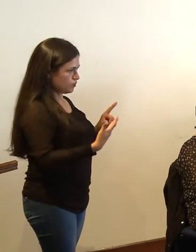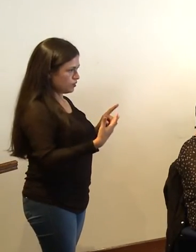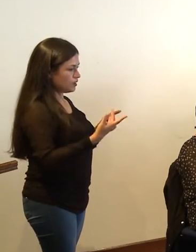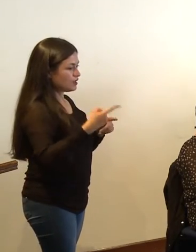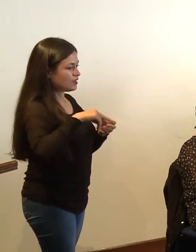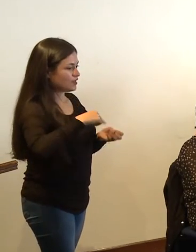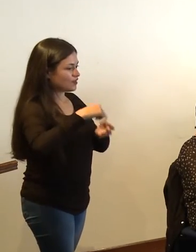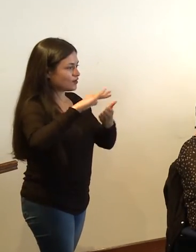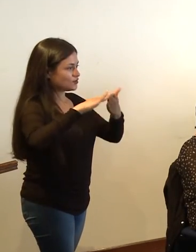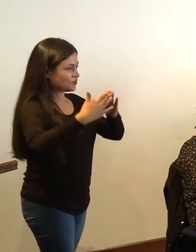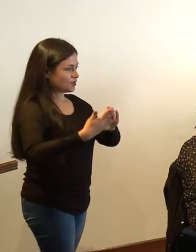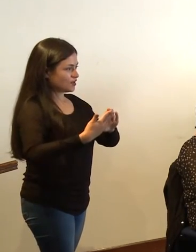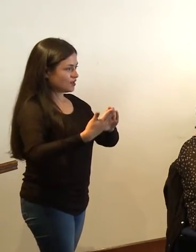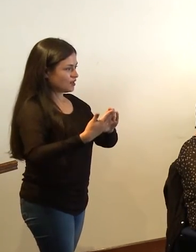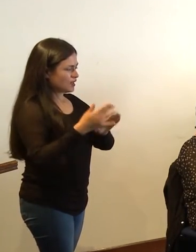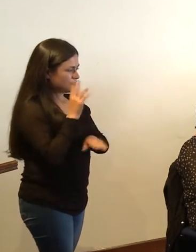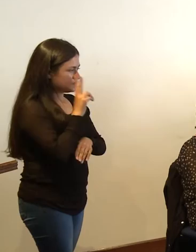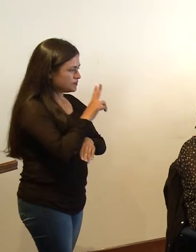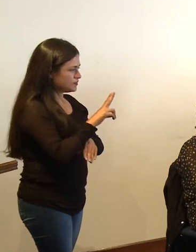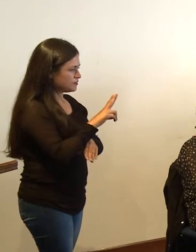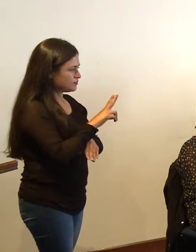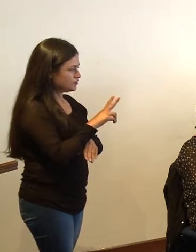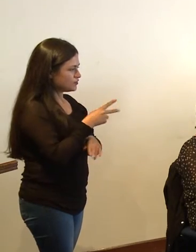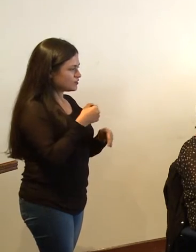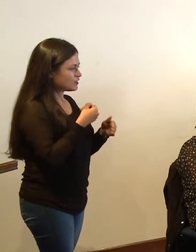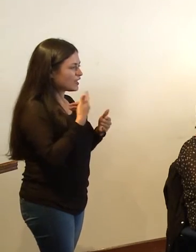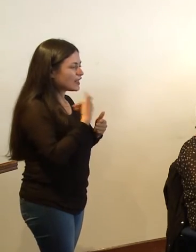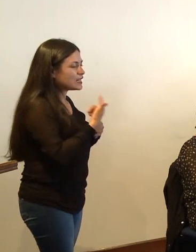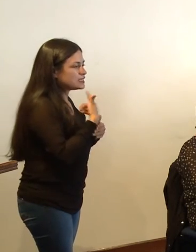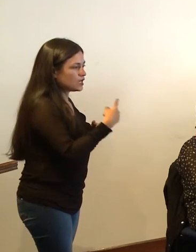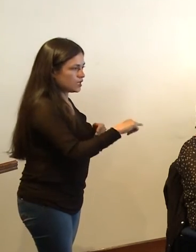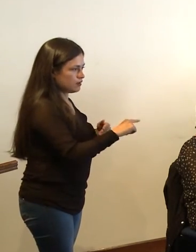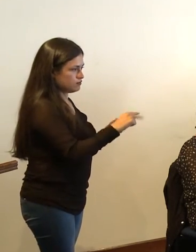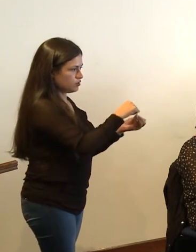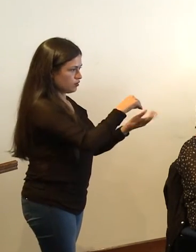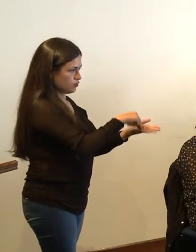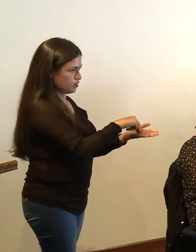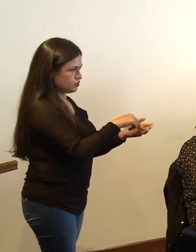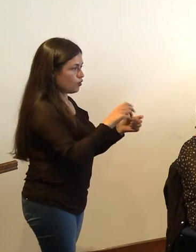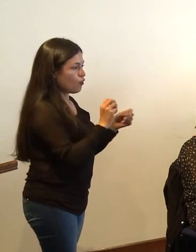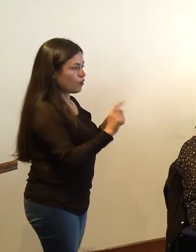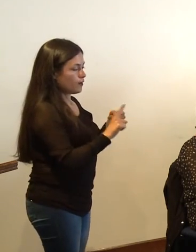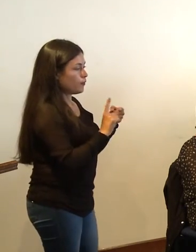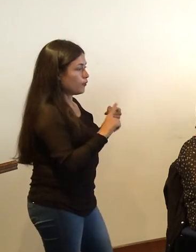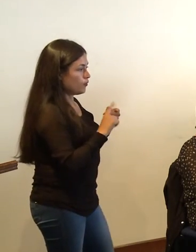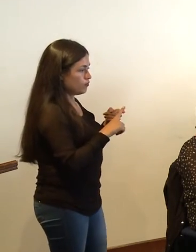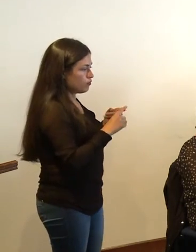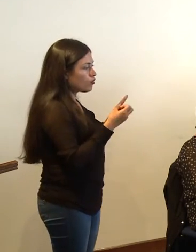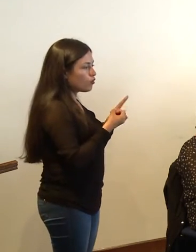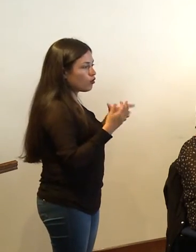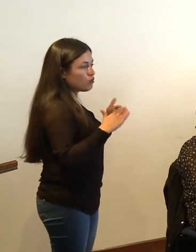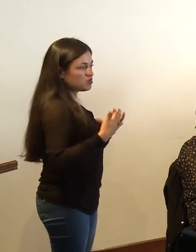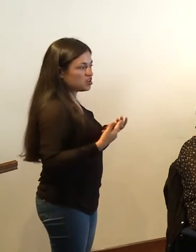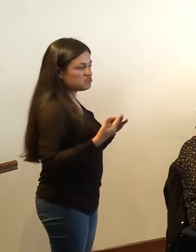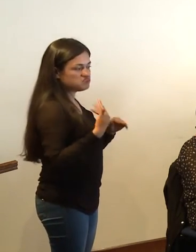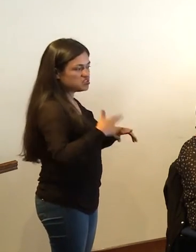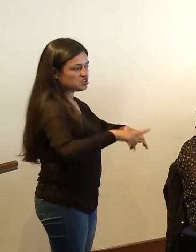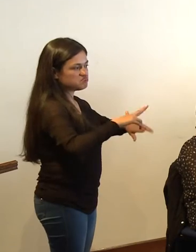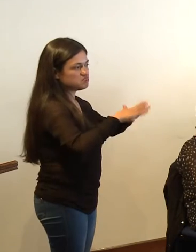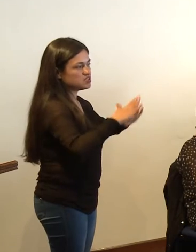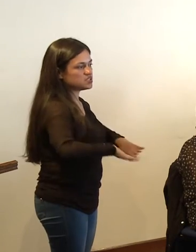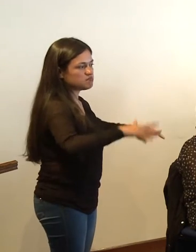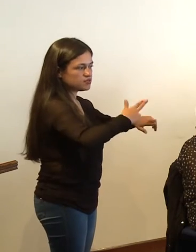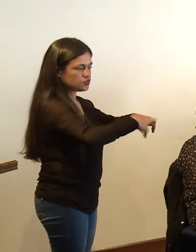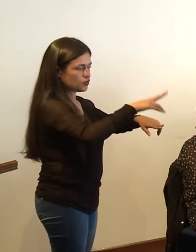como que podemos decir algunas cosas, ¿no? Entonces, uno, que ya también es un lugar común, afortunadamente, por lo menos en espacios como la